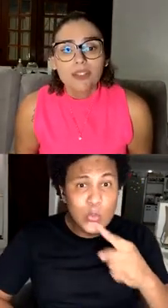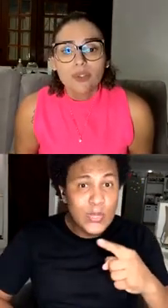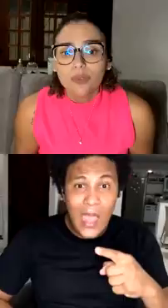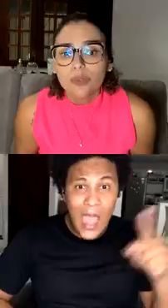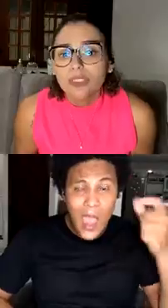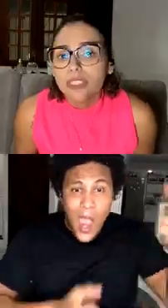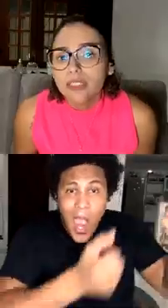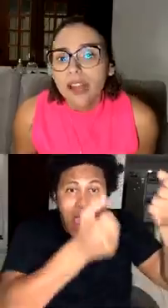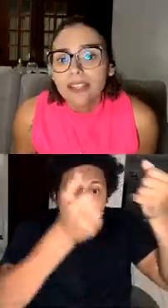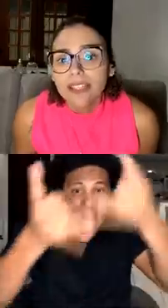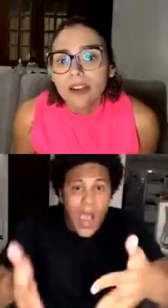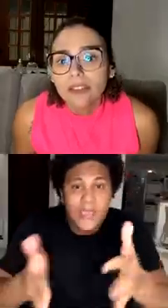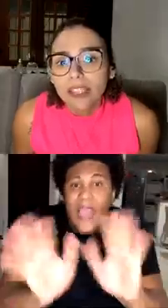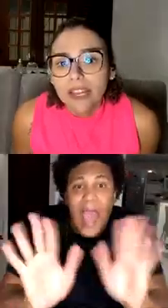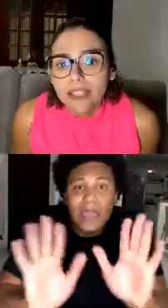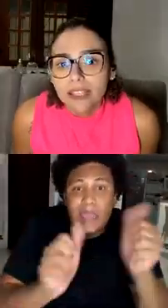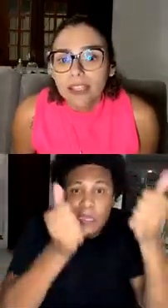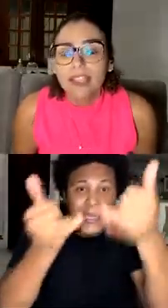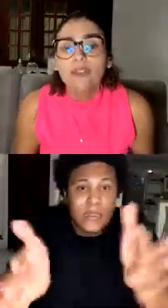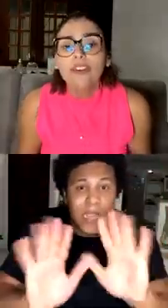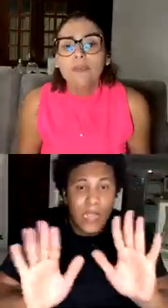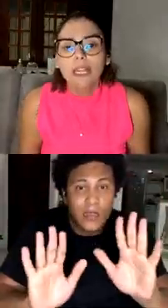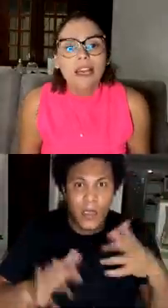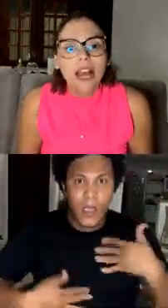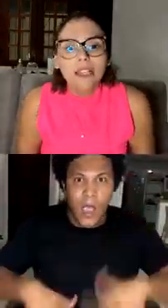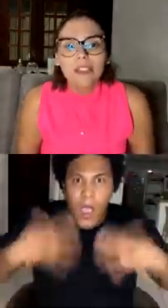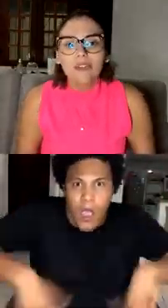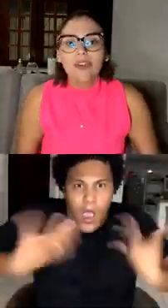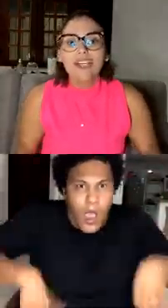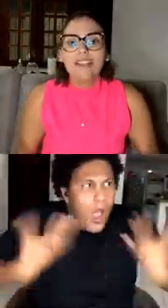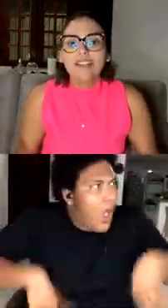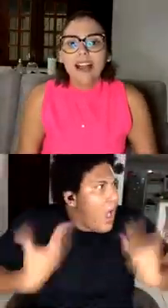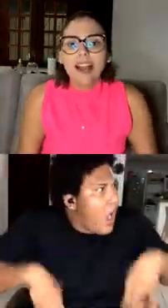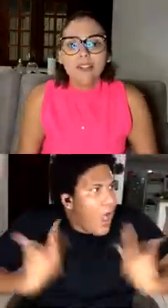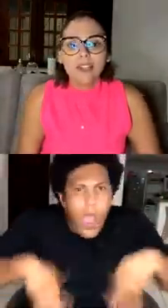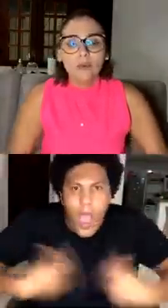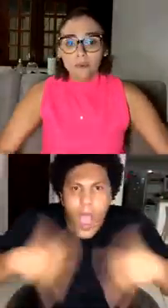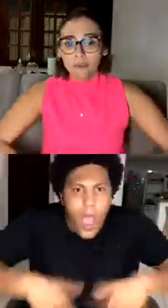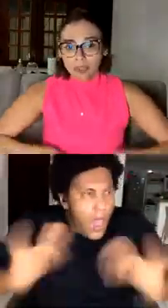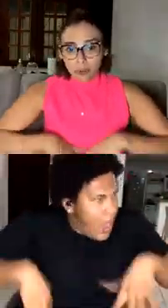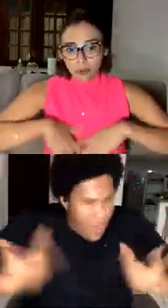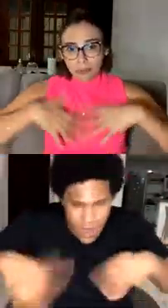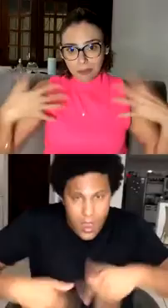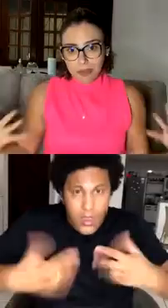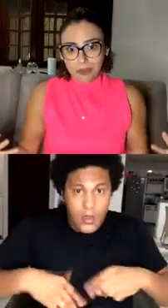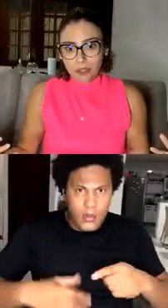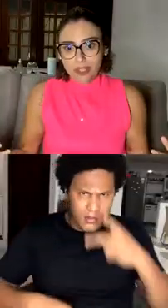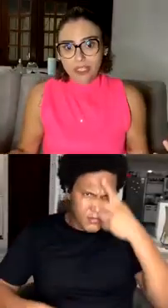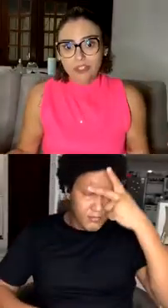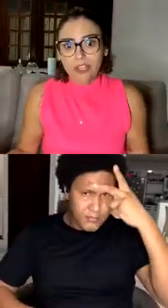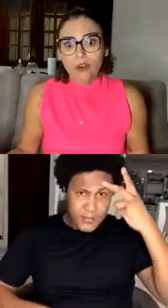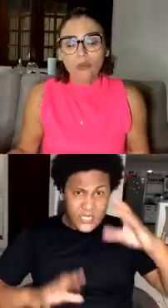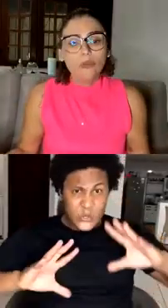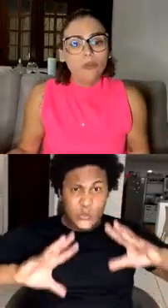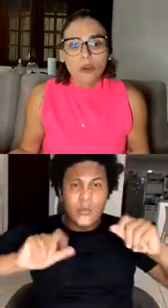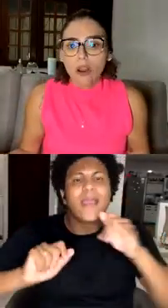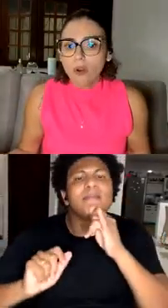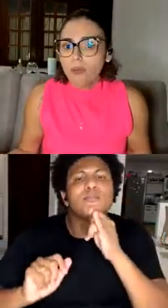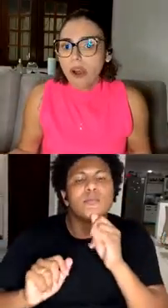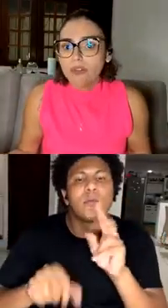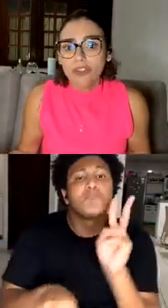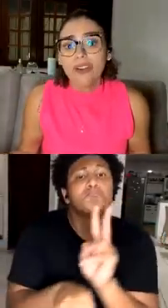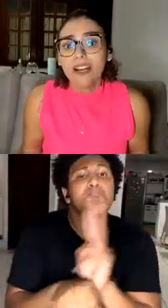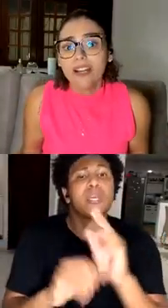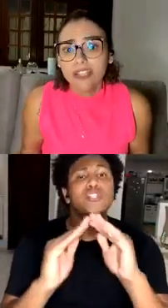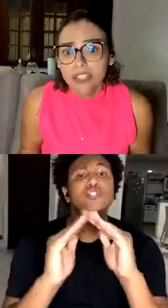para a surda, não é assim que acontece. Não foi explicado, não foi orientado. Então, a primeira menstruação chega como